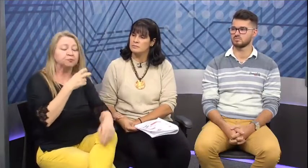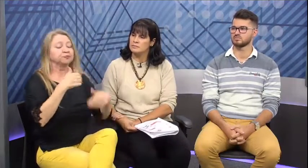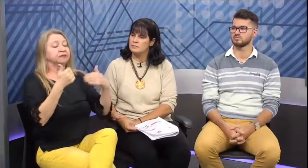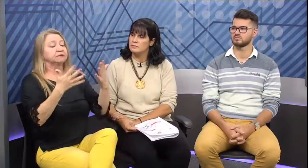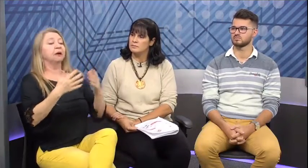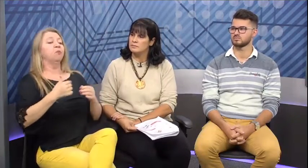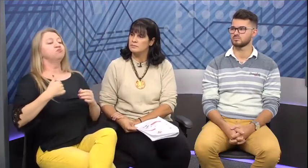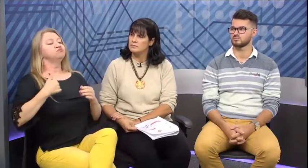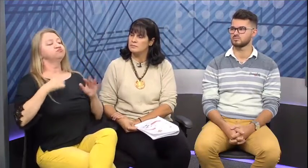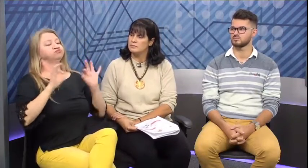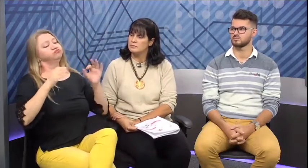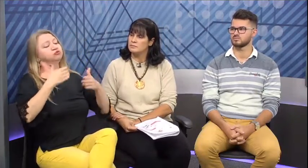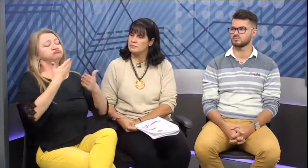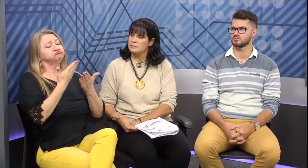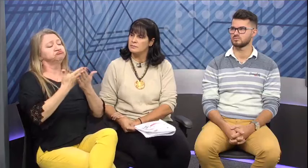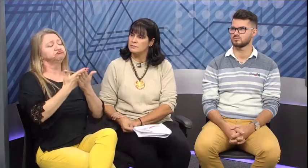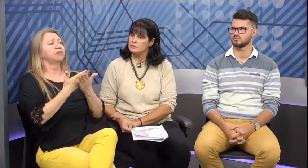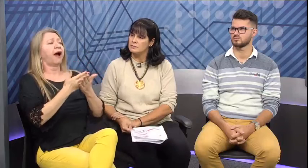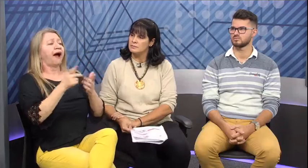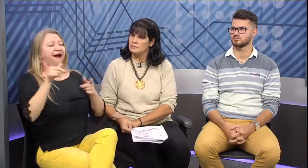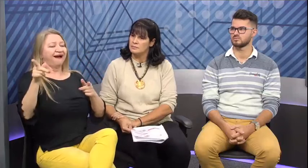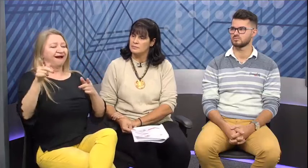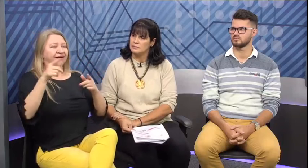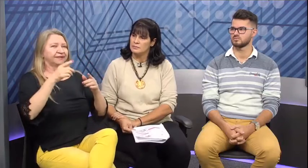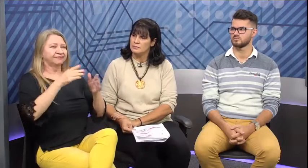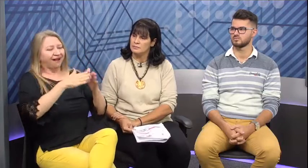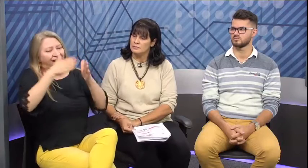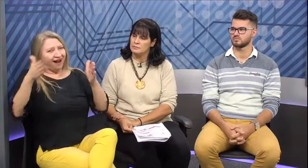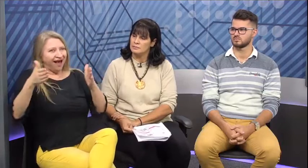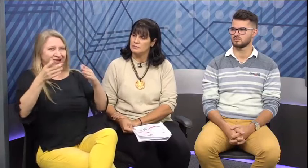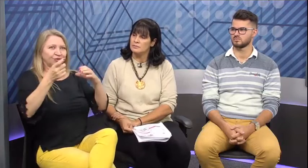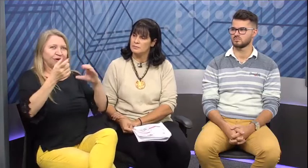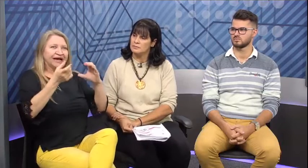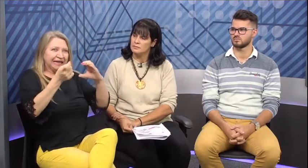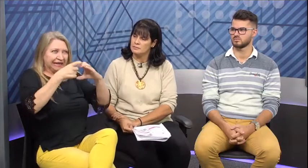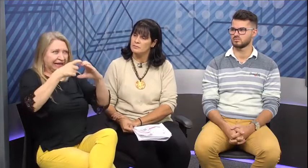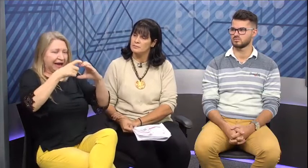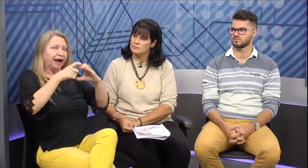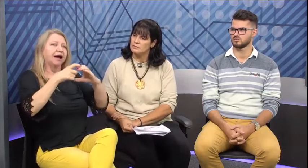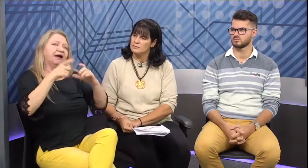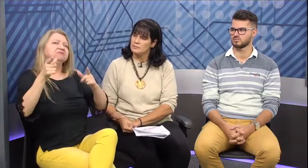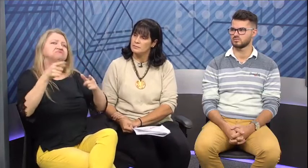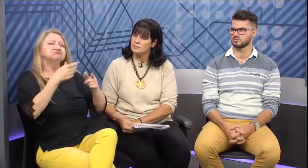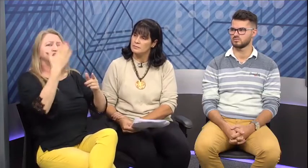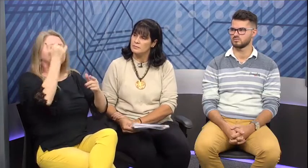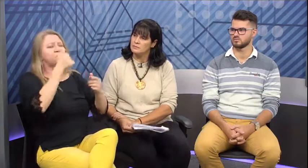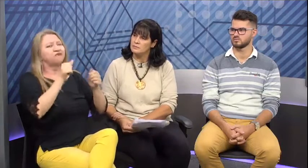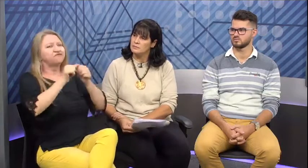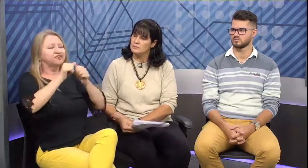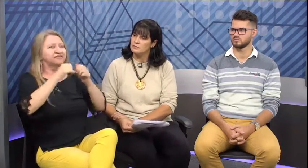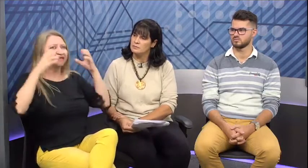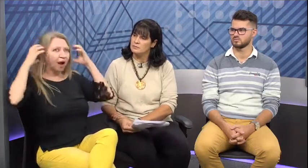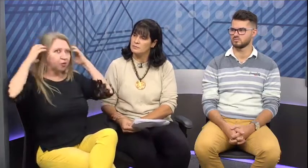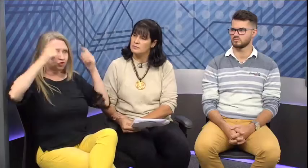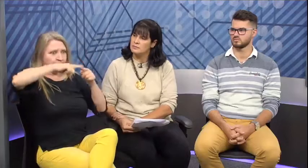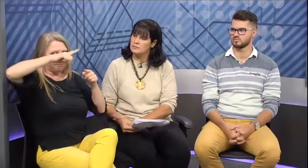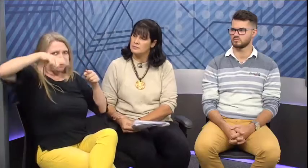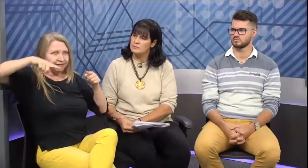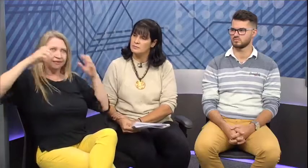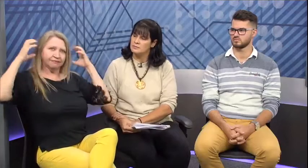somente o oralismo. E lá na escola, ao lado da escola, existe até hoje uma clínica